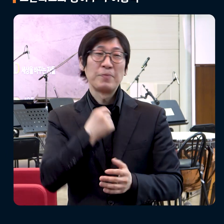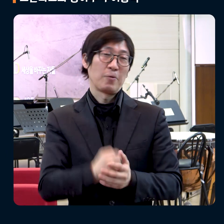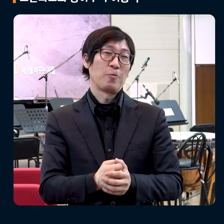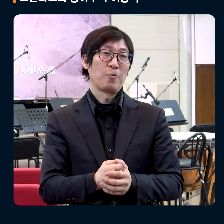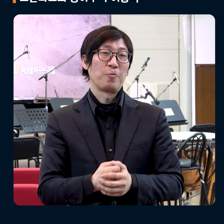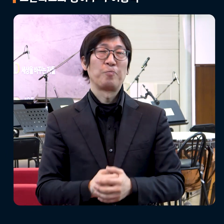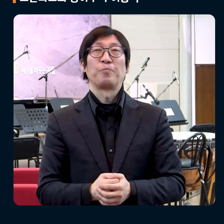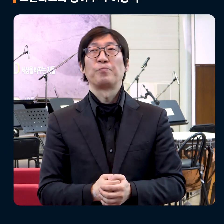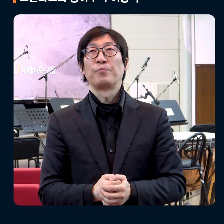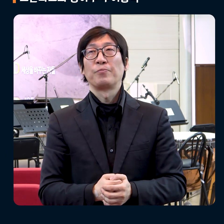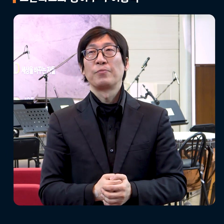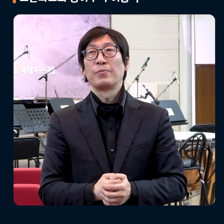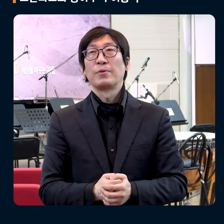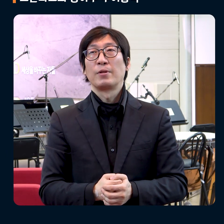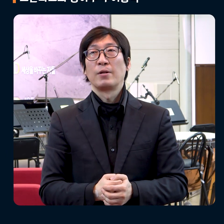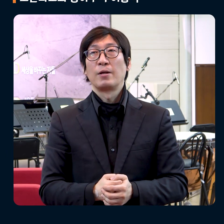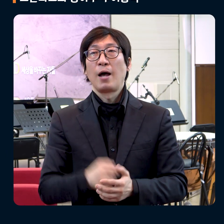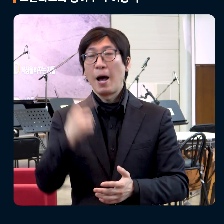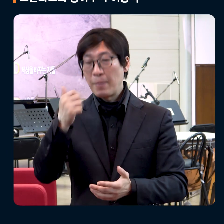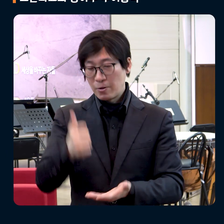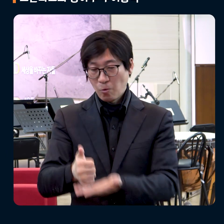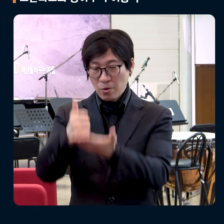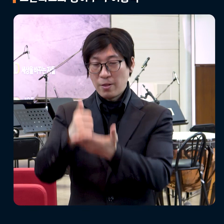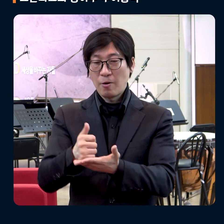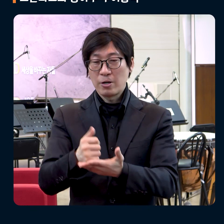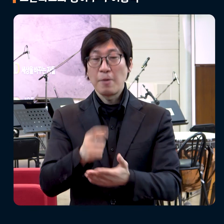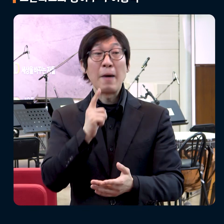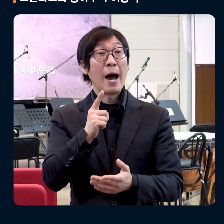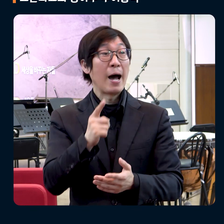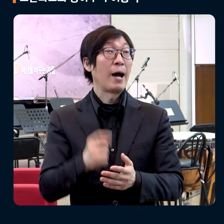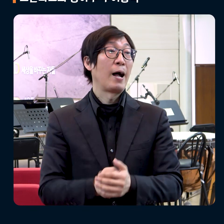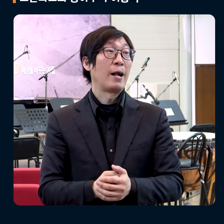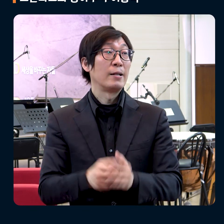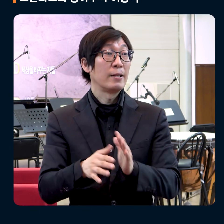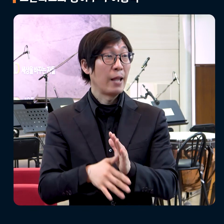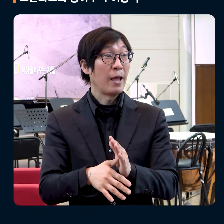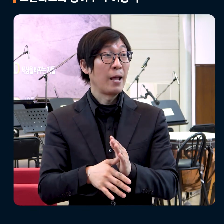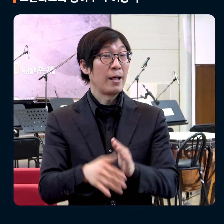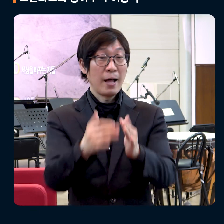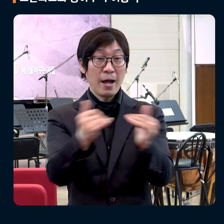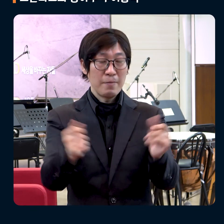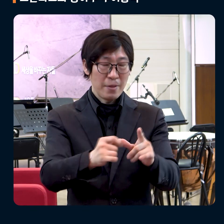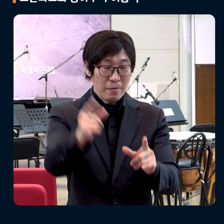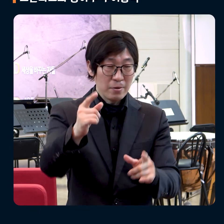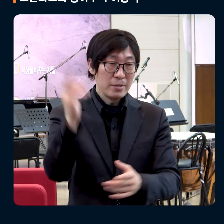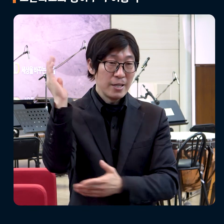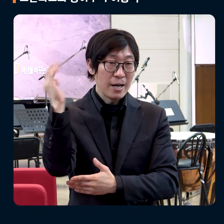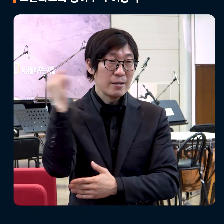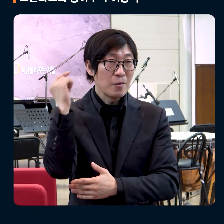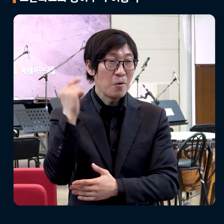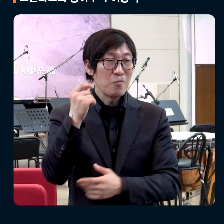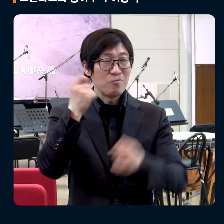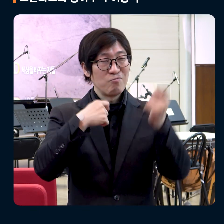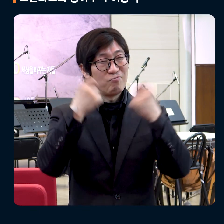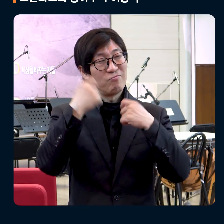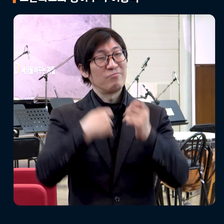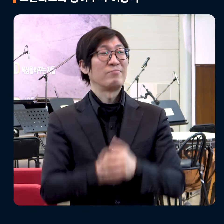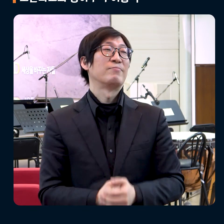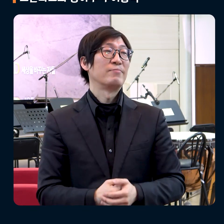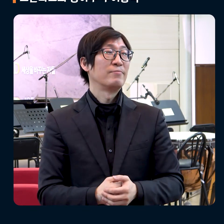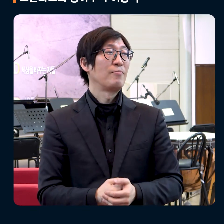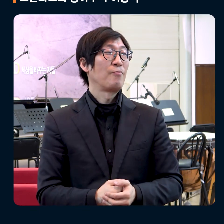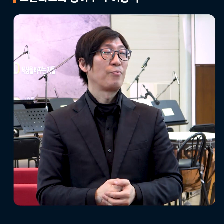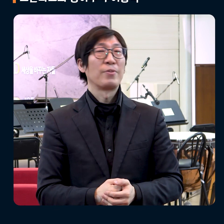아빠 보고 싶습니다 하고, 여러분 아빠 존경합니다, 아빠 보고 싶습니다, 이런 말 하는데 사람들이 다 오는